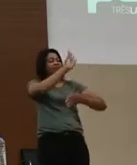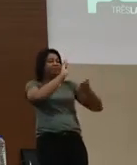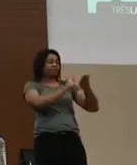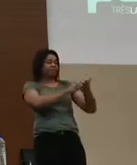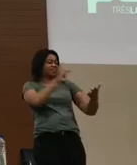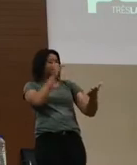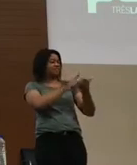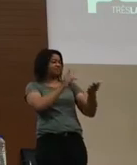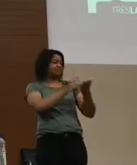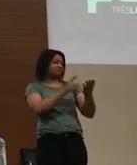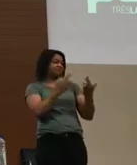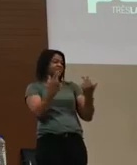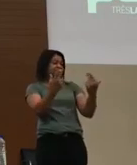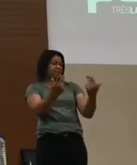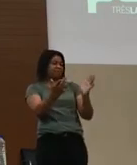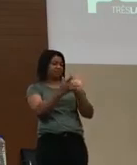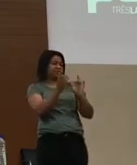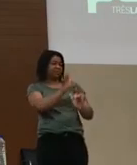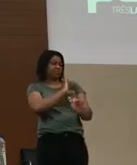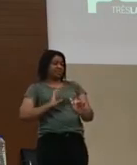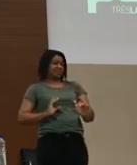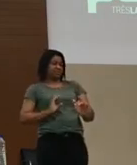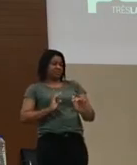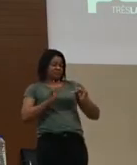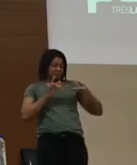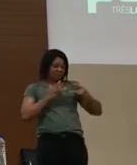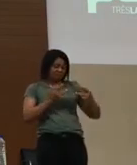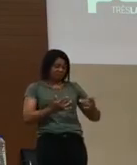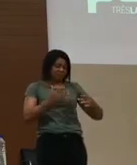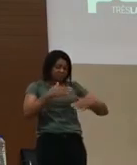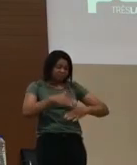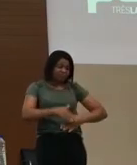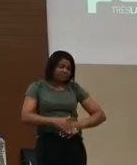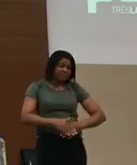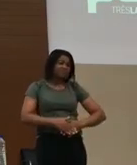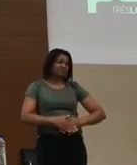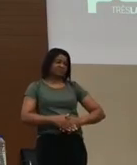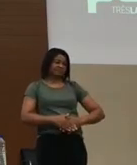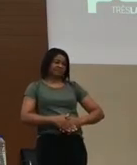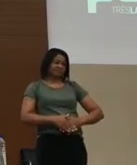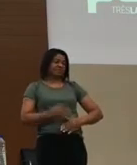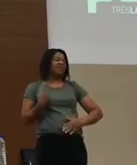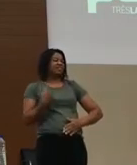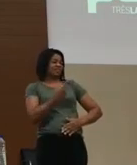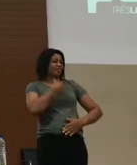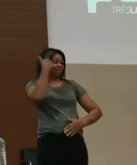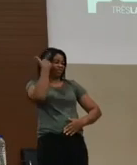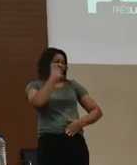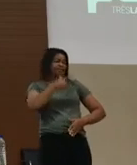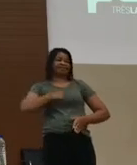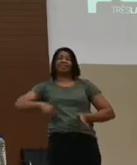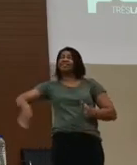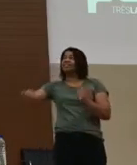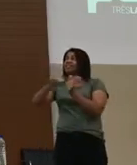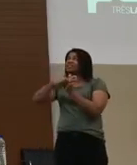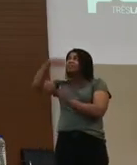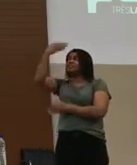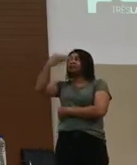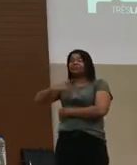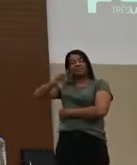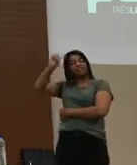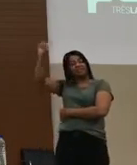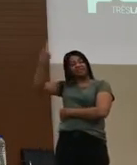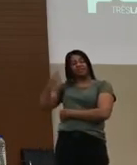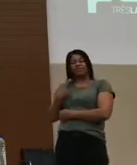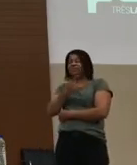Jesus. Porque assim nós oramos segundo a vontade de Deus, porque assim a gente ora vazio do nosso interesse próprio,